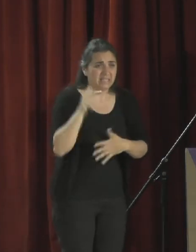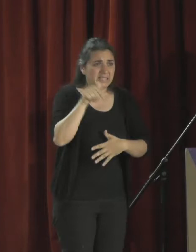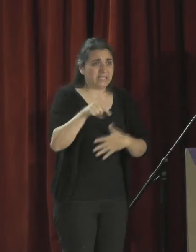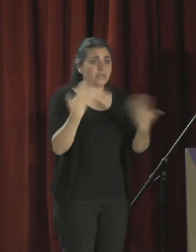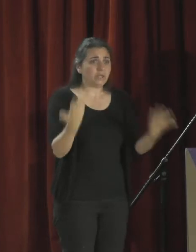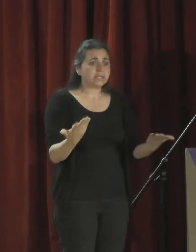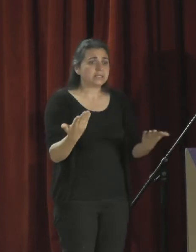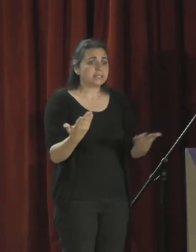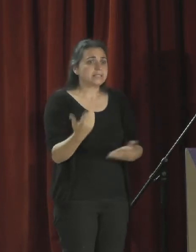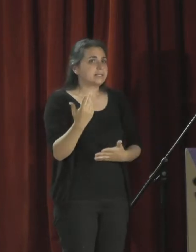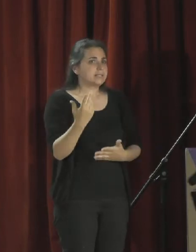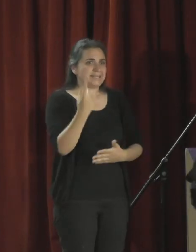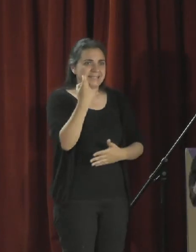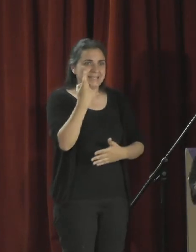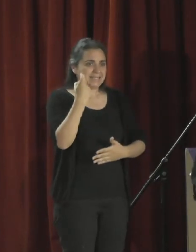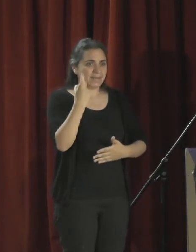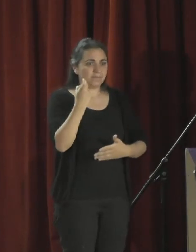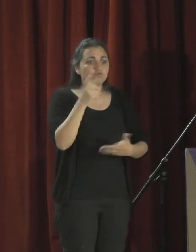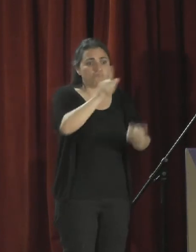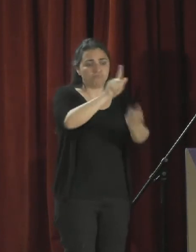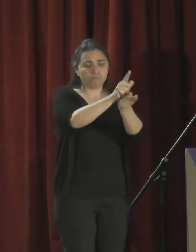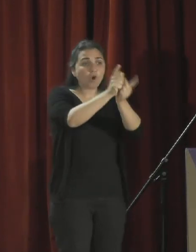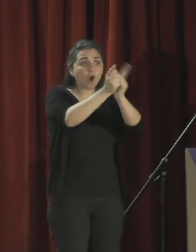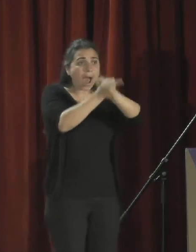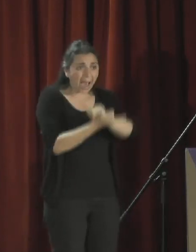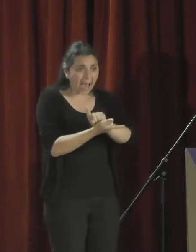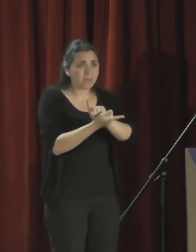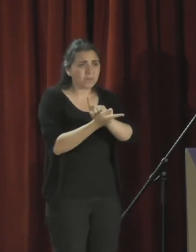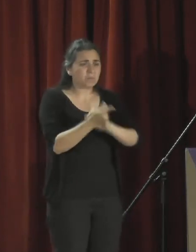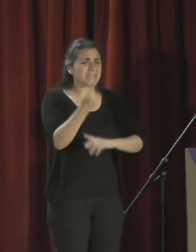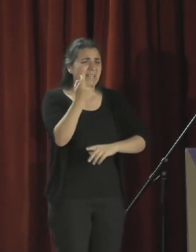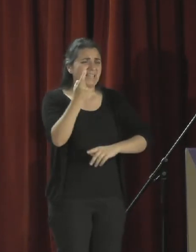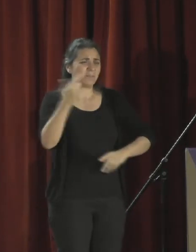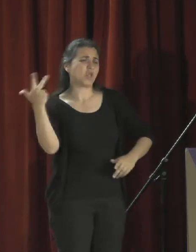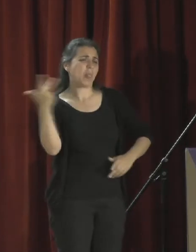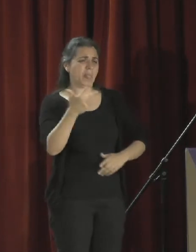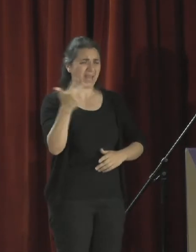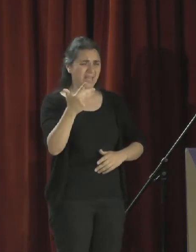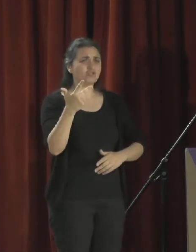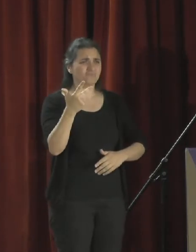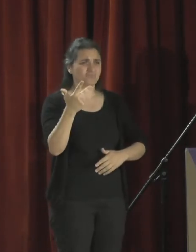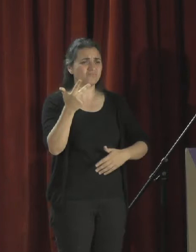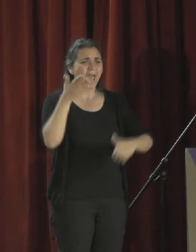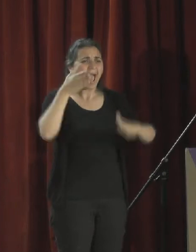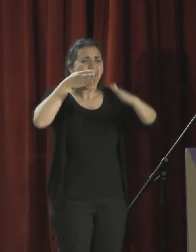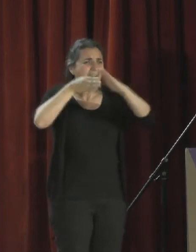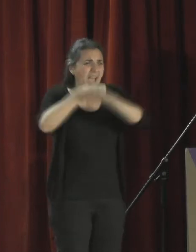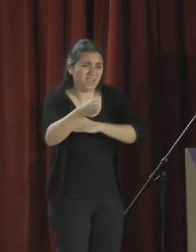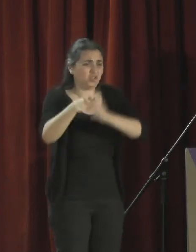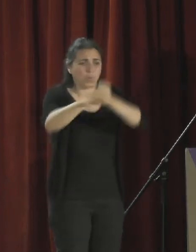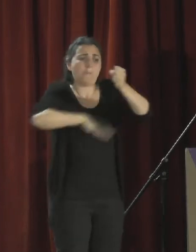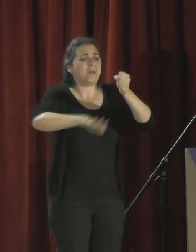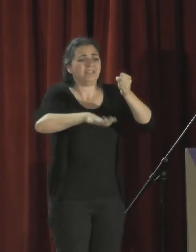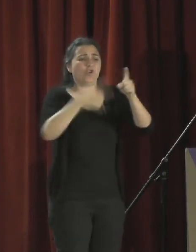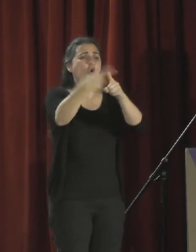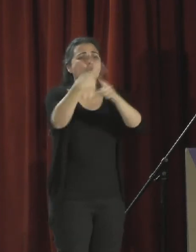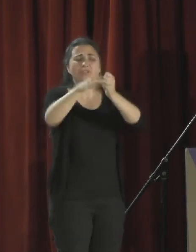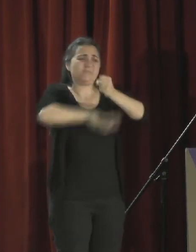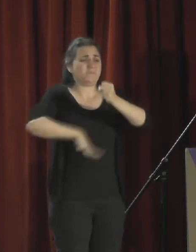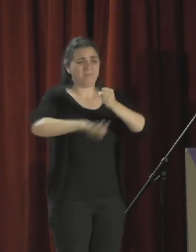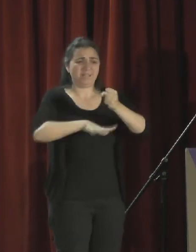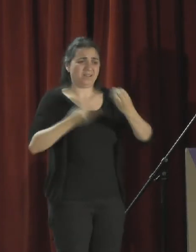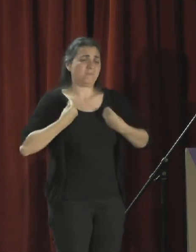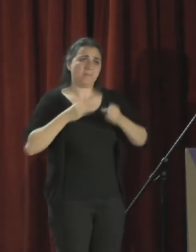que garanta dende xa o dereito ao acceso aos suministros básicos, tan básico